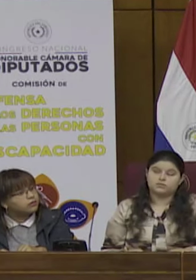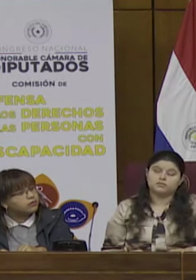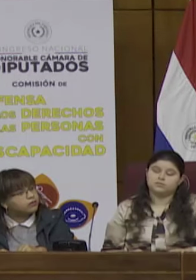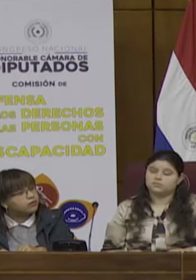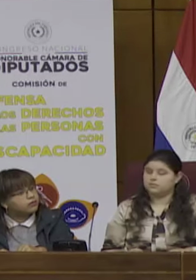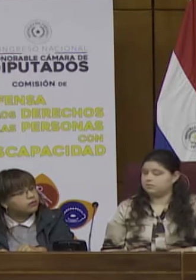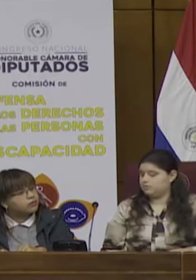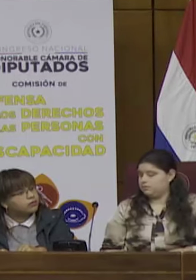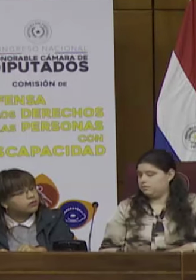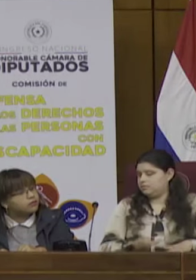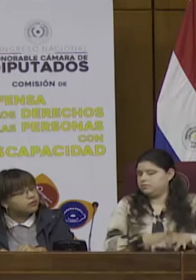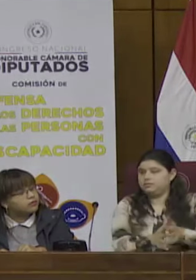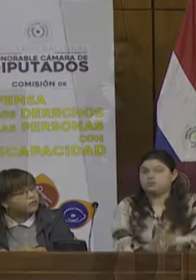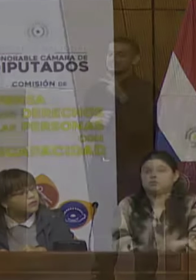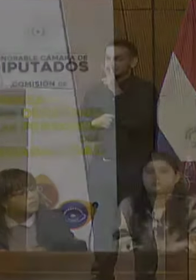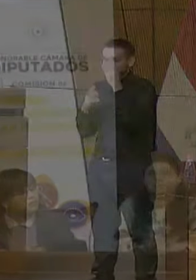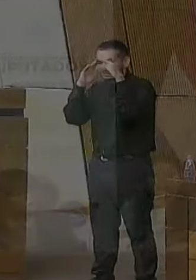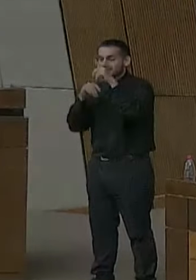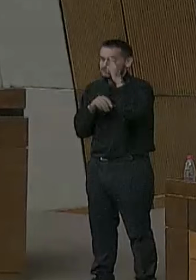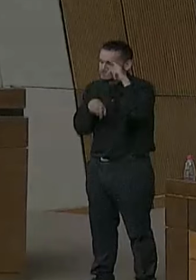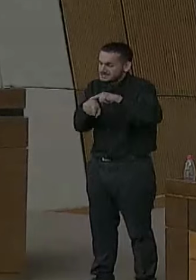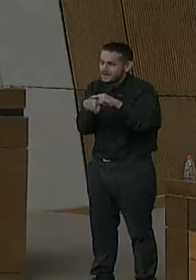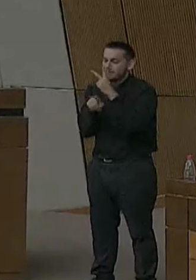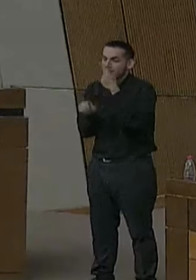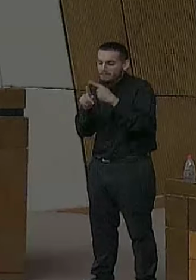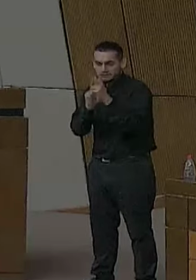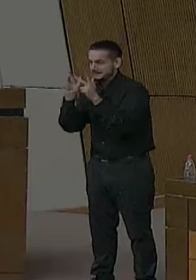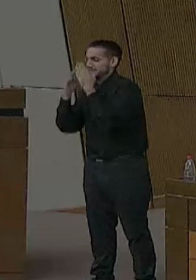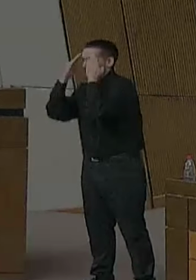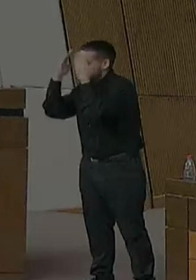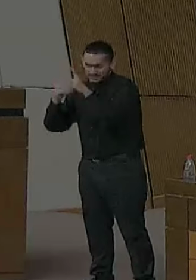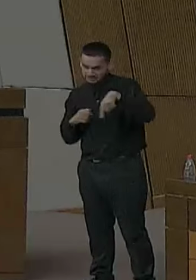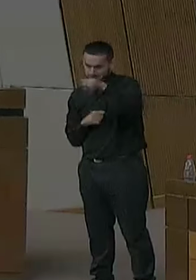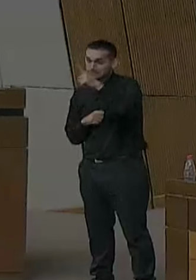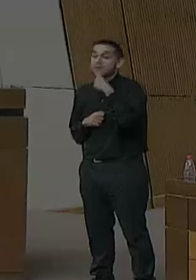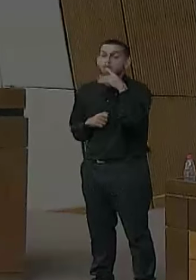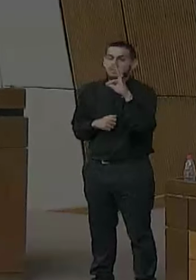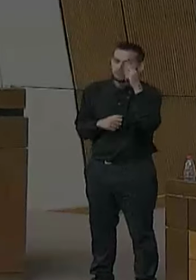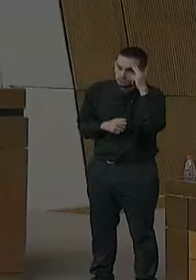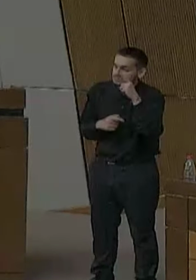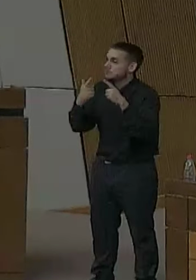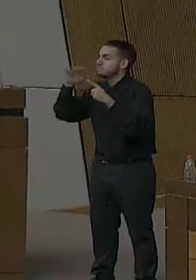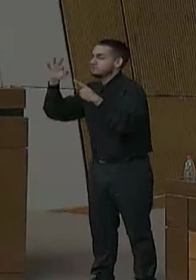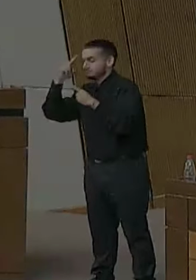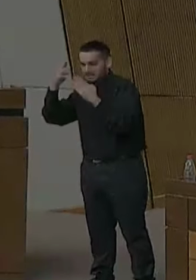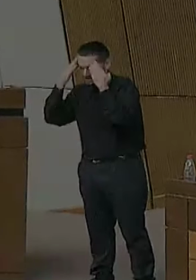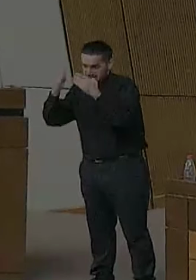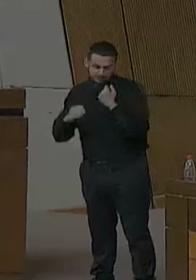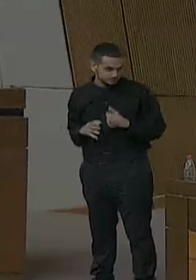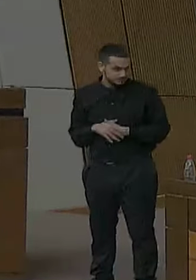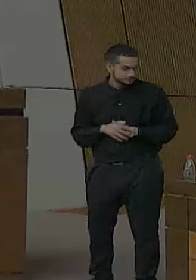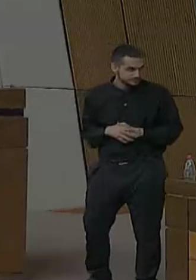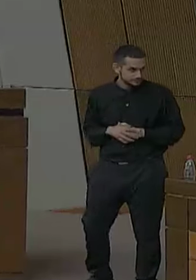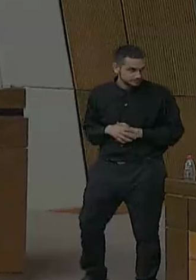Simplemente agradecer que hayan respetado los tiempos, agradecer que hayan respetado también las opiniones de todos y yo quiero dar